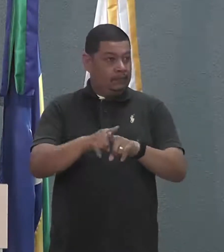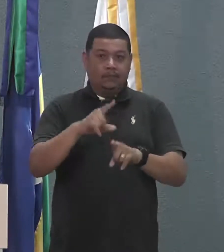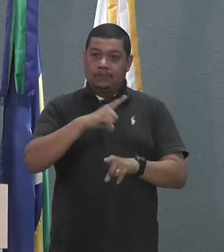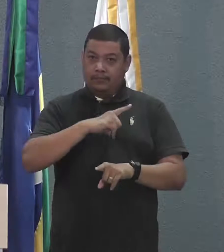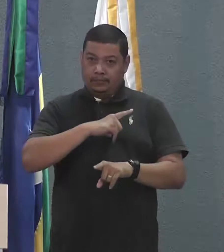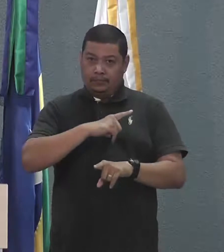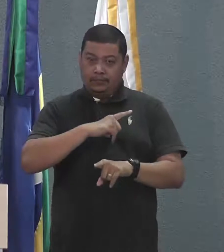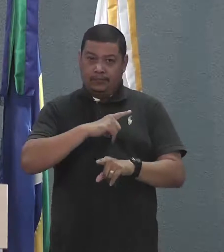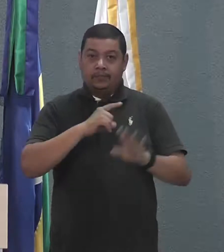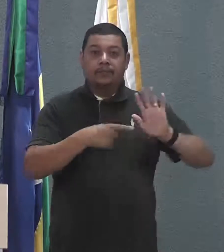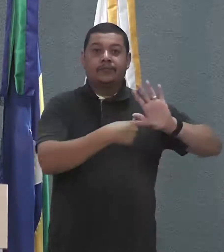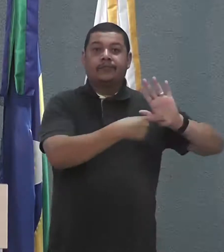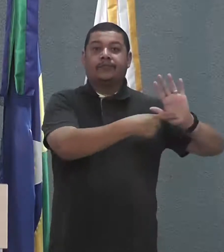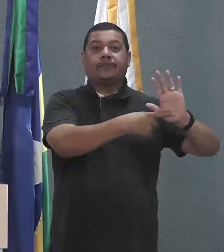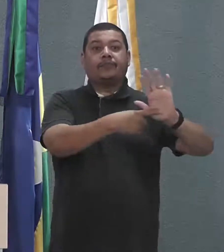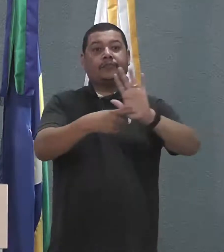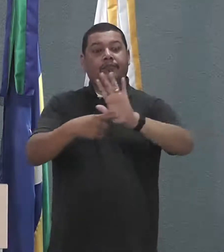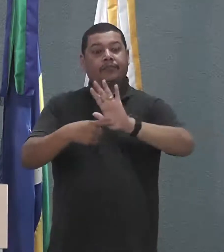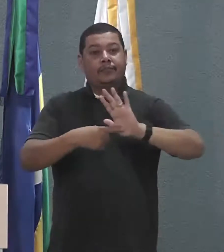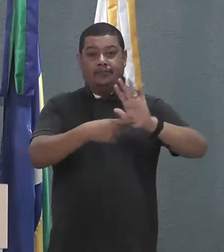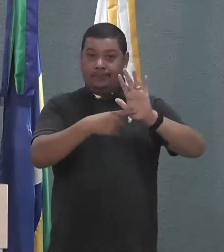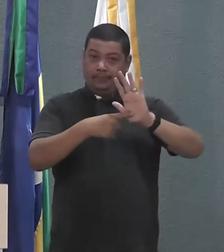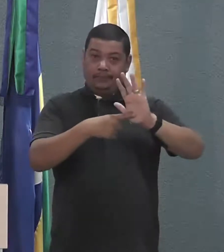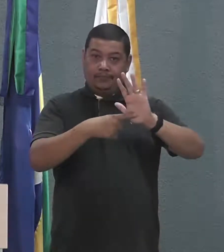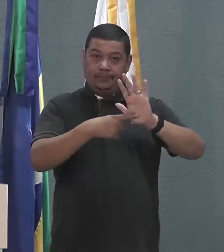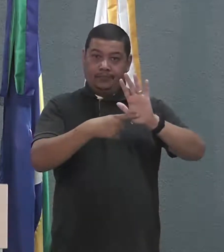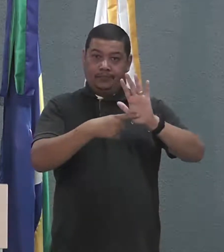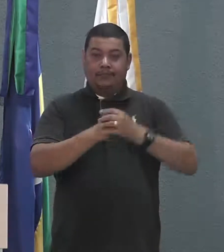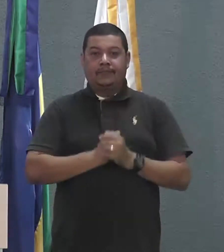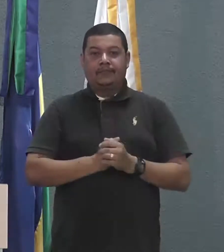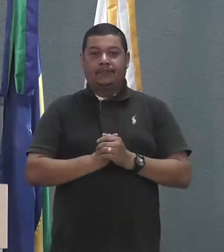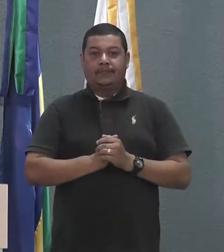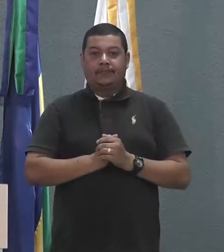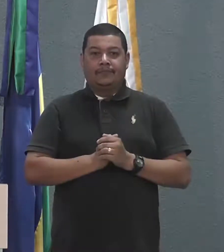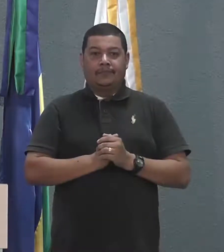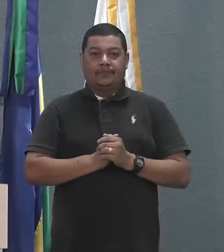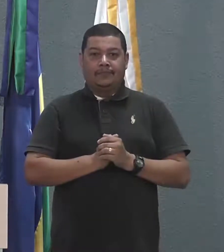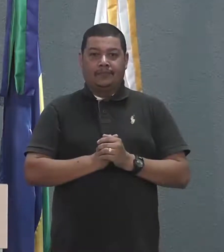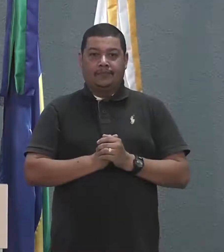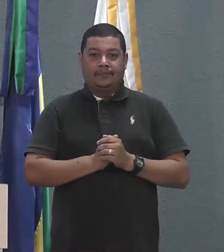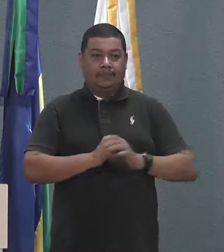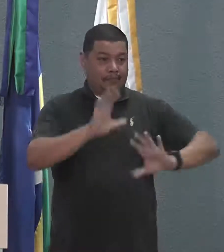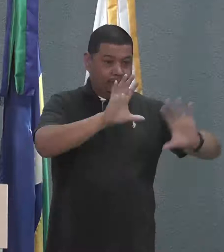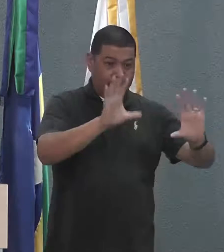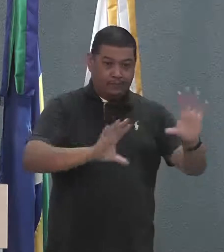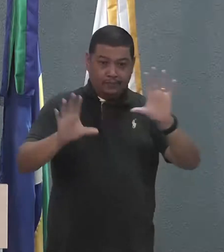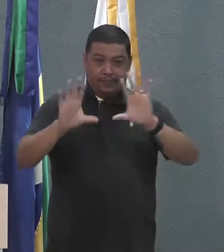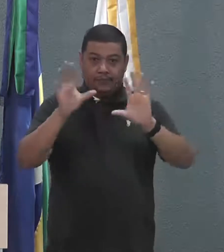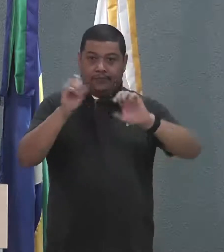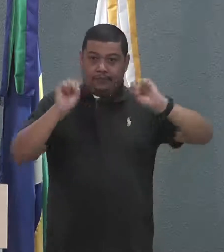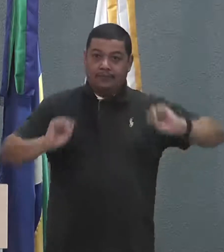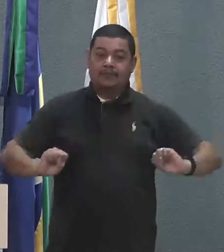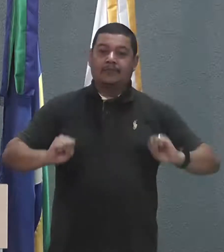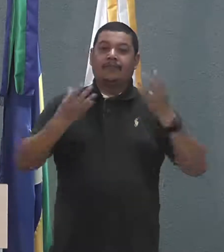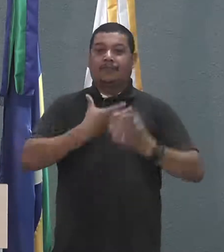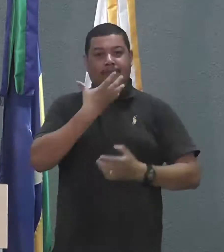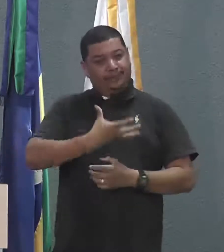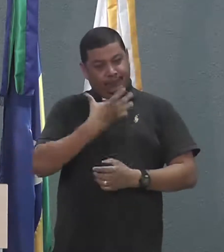tivemos a apresentação da decoração natalina durante os últimos dias aqui na nossa cidade.